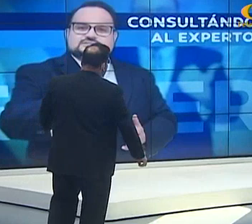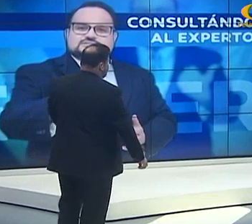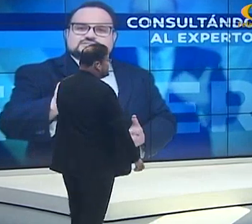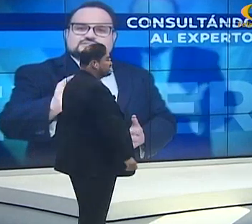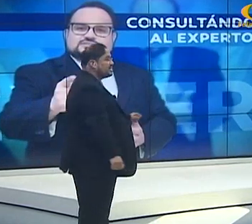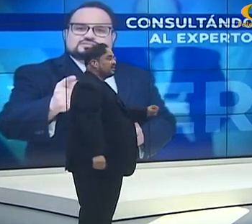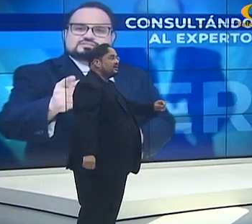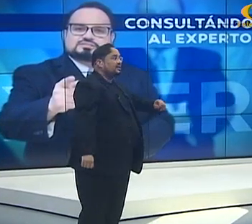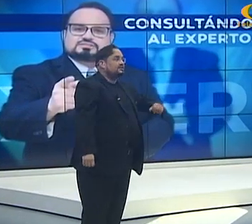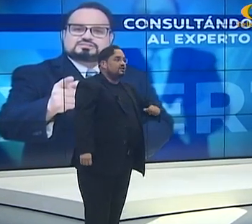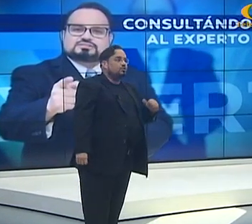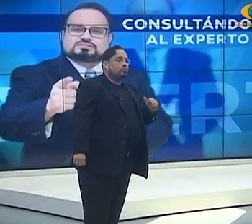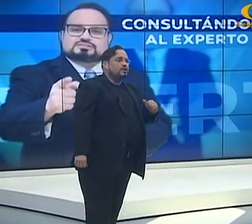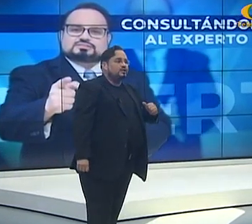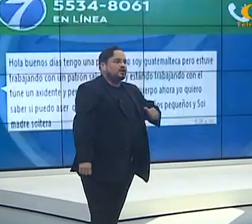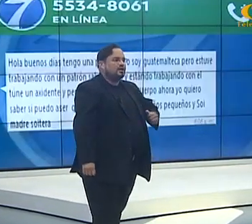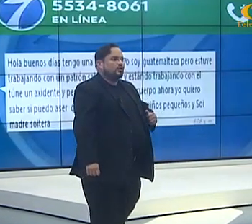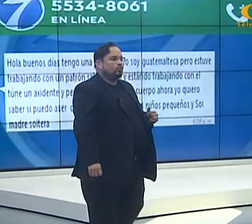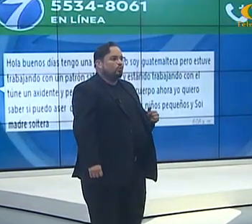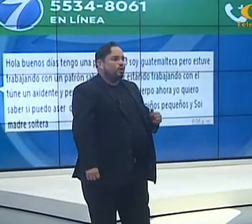sabe, es el